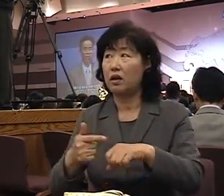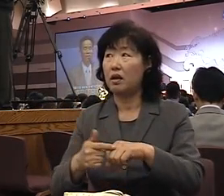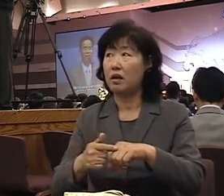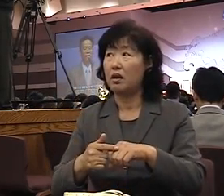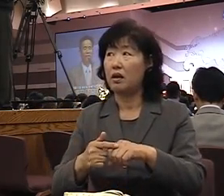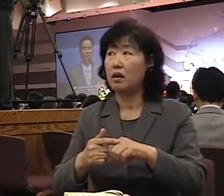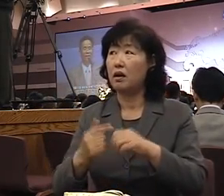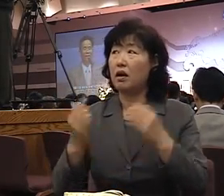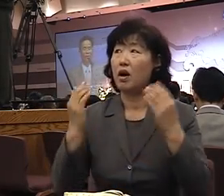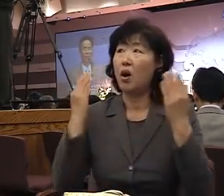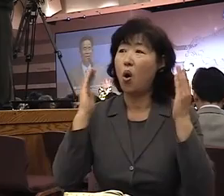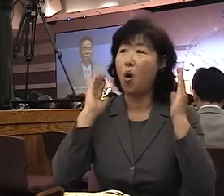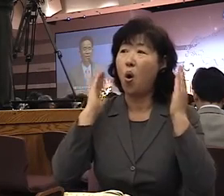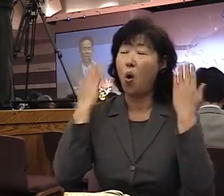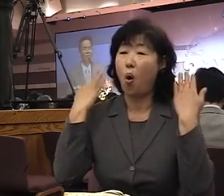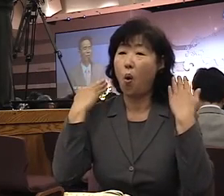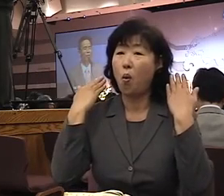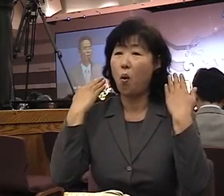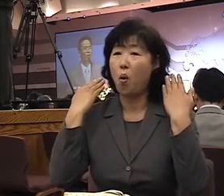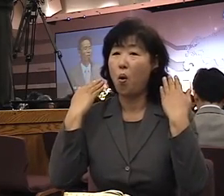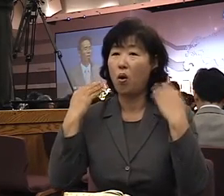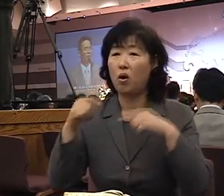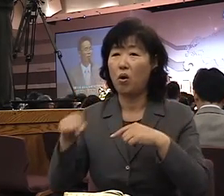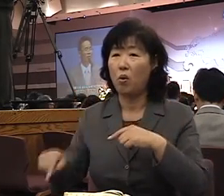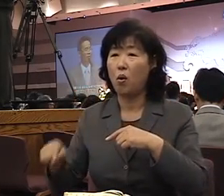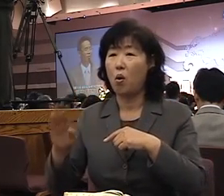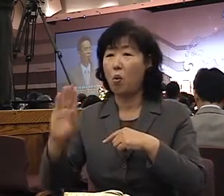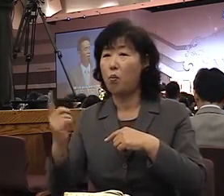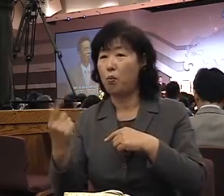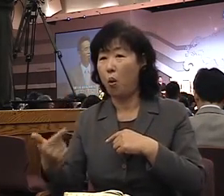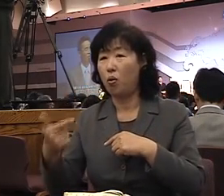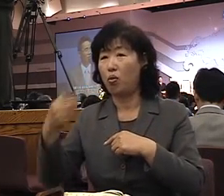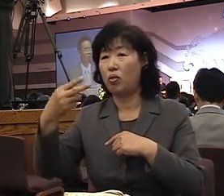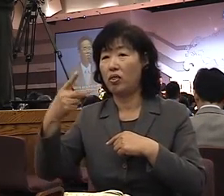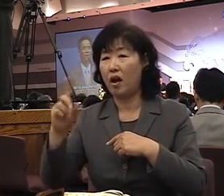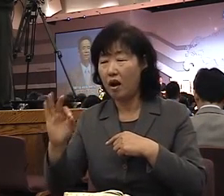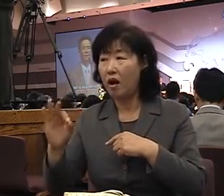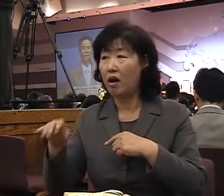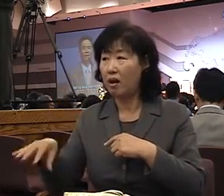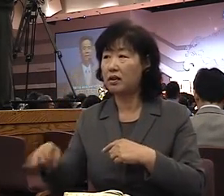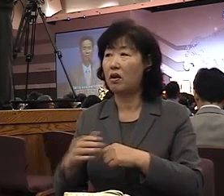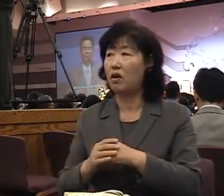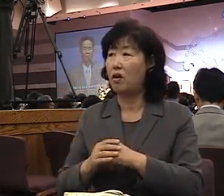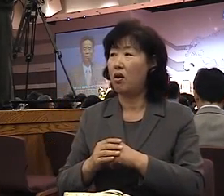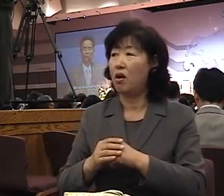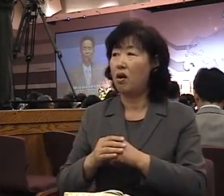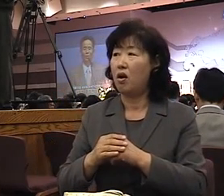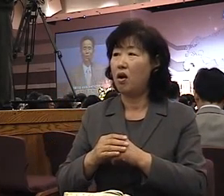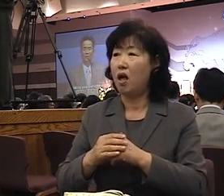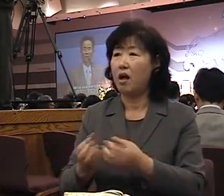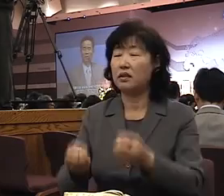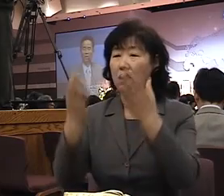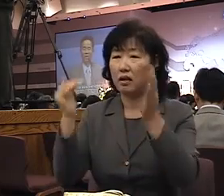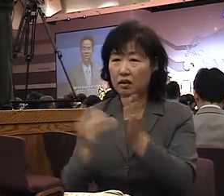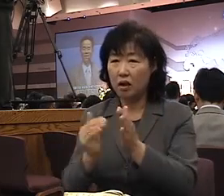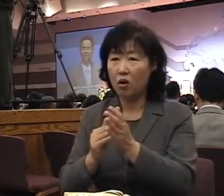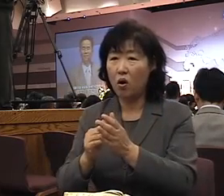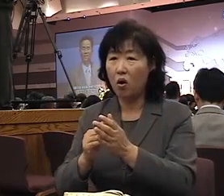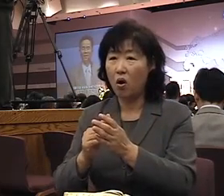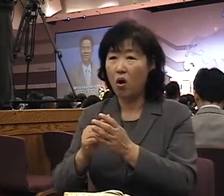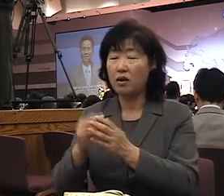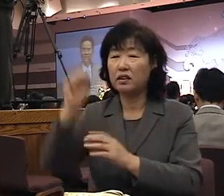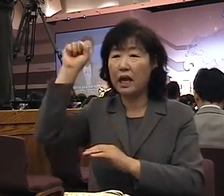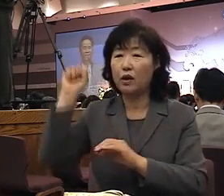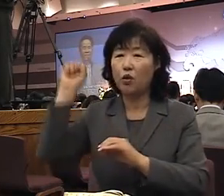학기 다락방은 이 본당에서 행사 마치고 체육관에 가서 다과를 드시면서 다락방들로 또 교제하는 것,